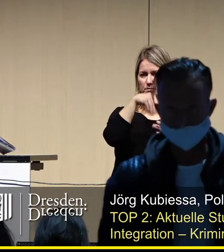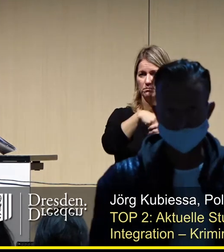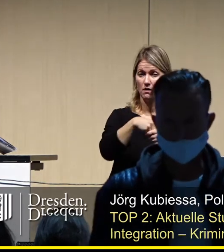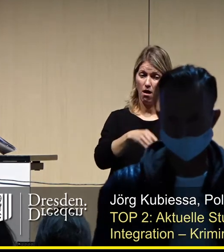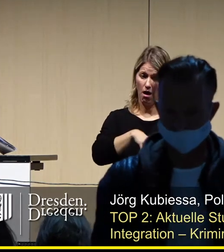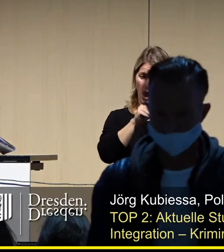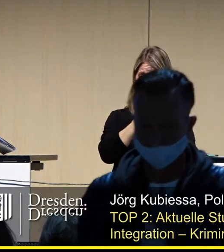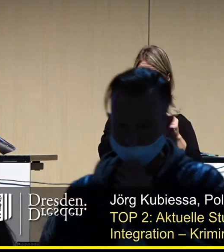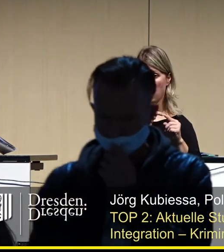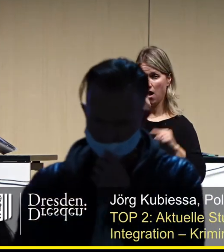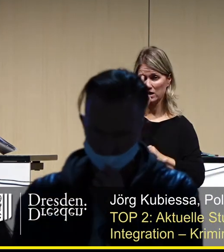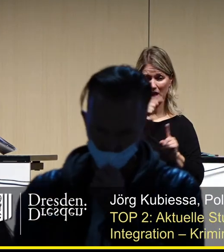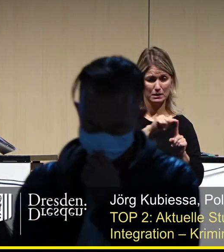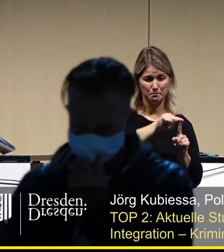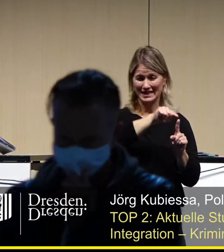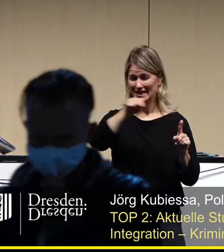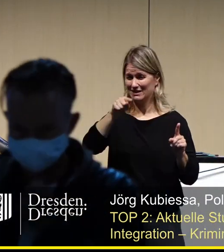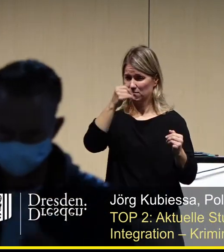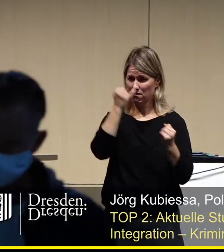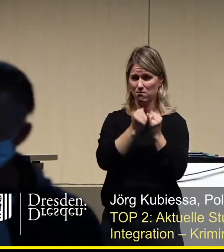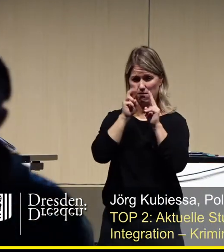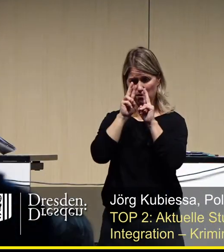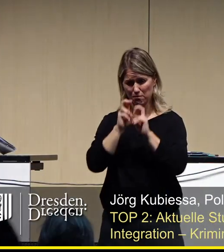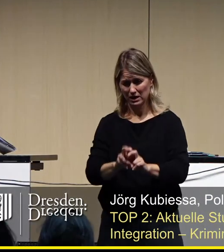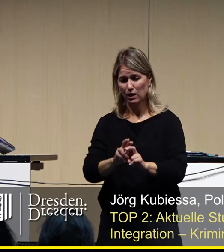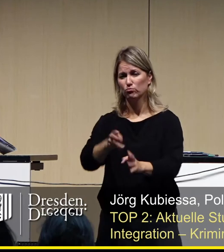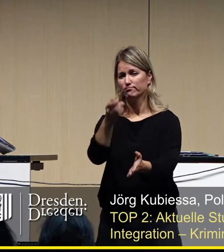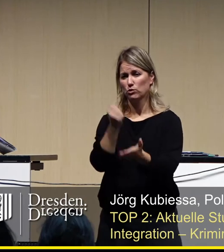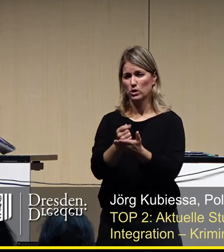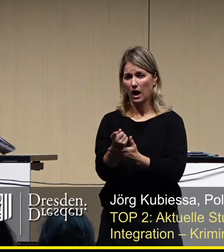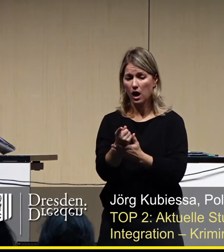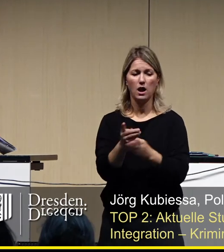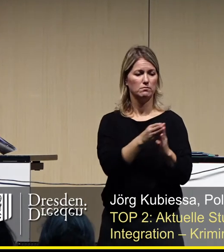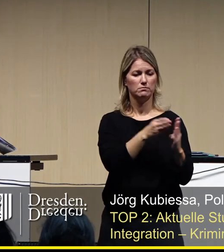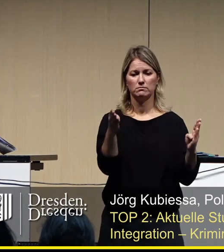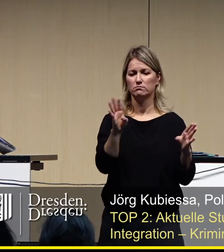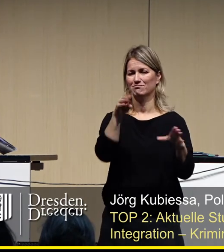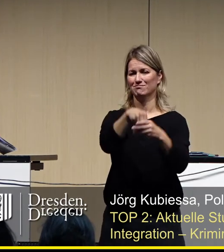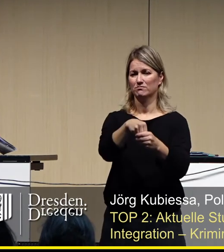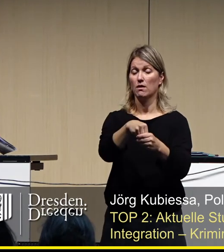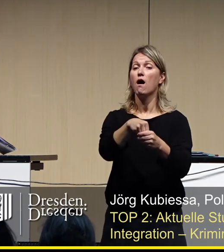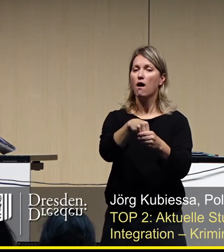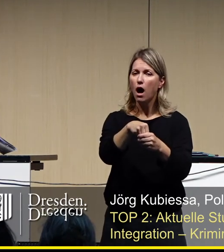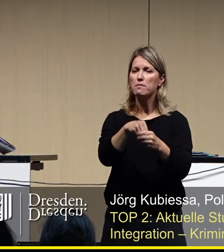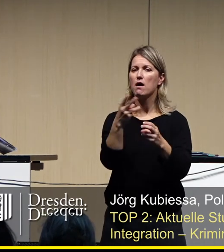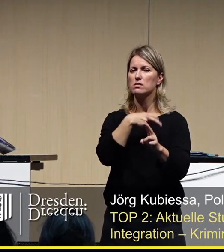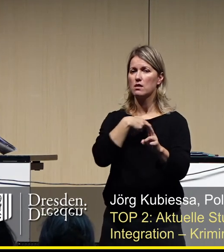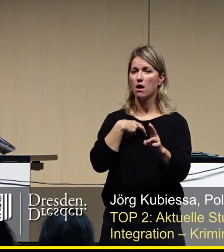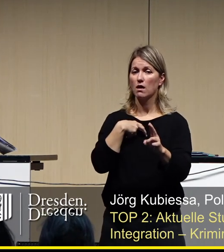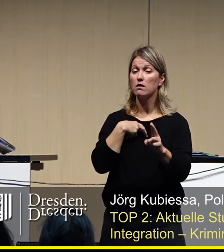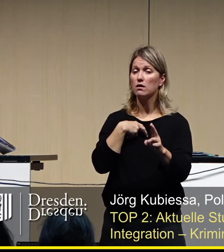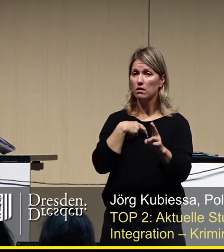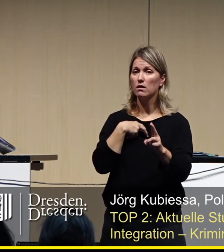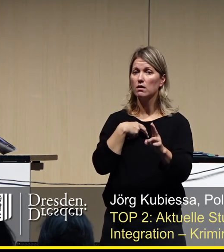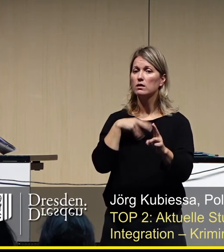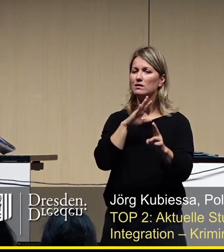Endermittlung verändern in Ihrem Charakter. Es hat aber den Nachteil, dass sie nachläuft zur tatsächlich